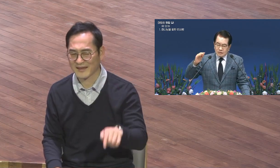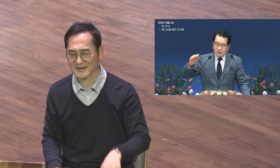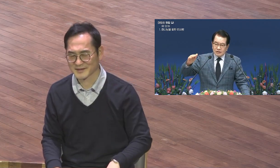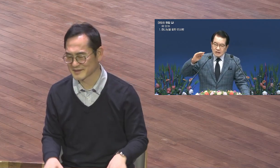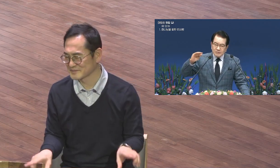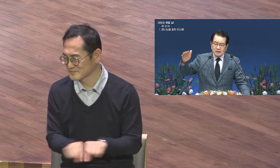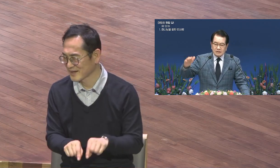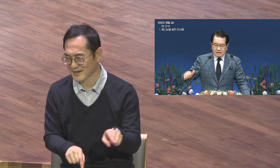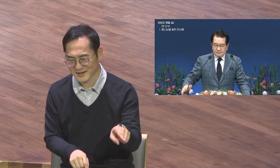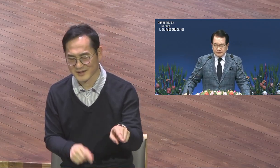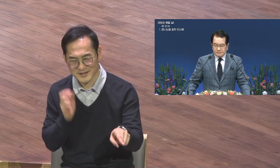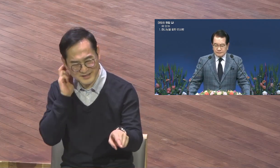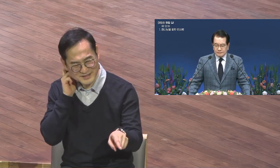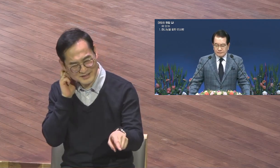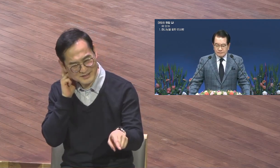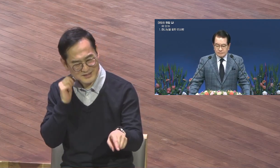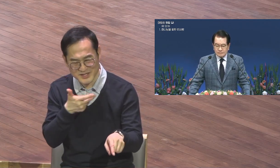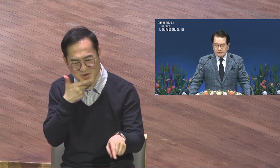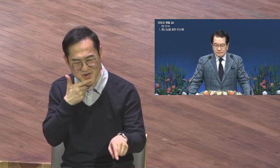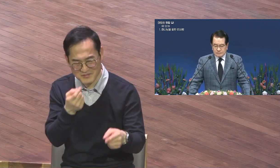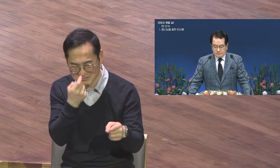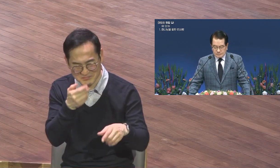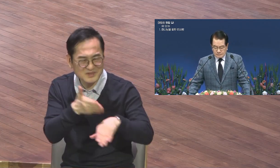예수를 믿어도 언제 믿었냐?